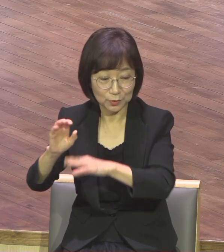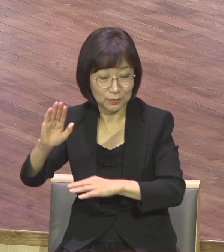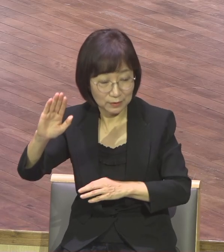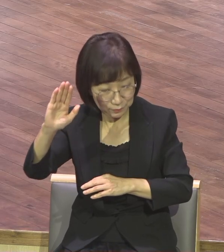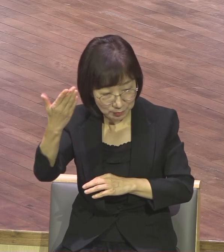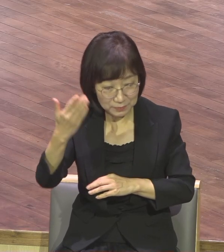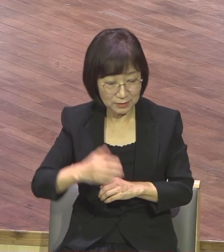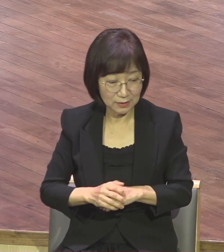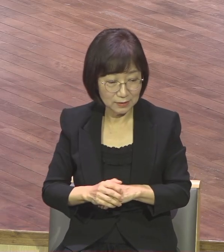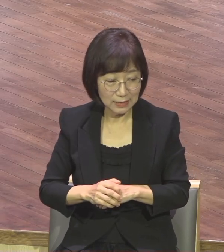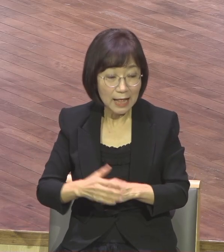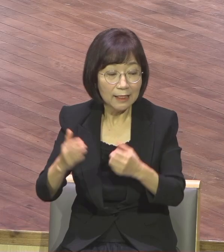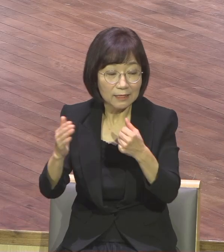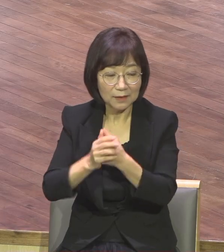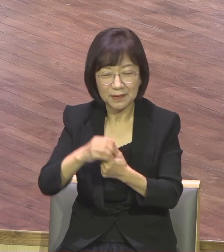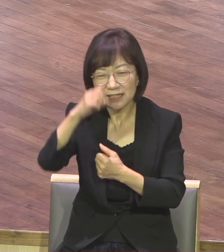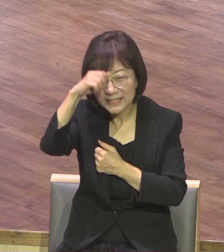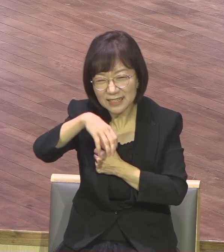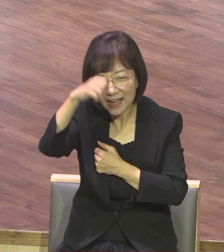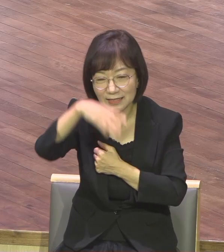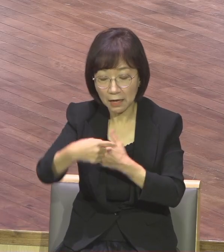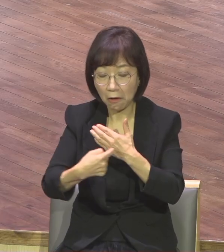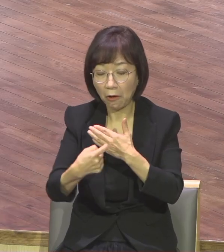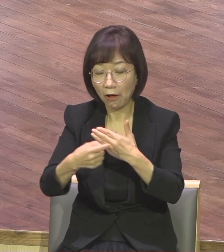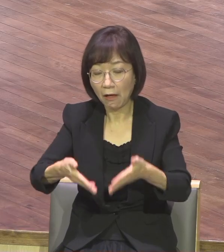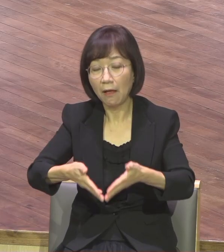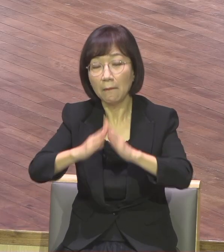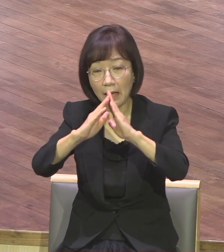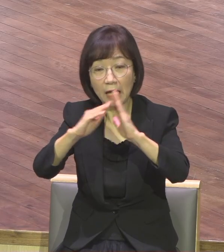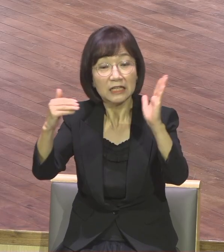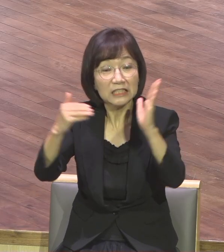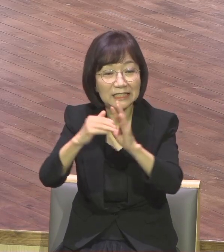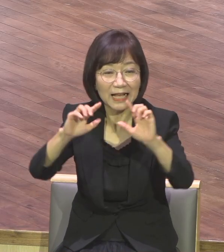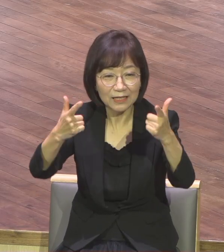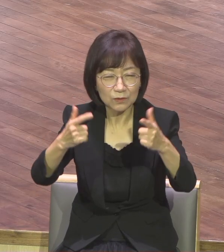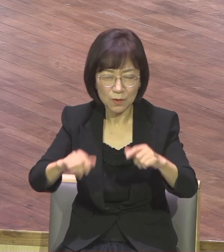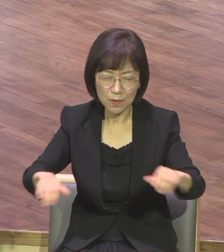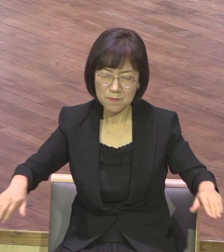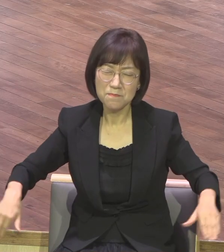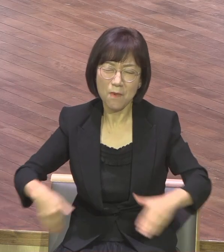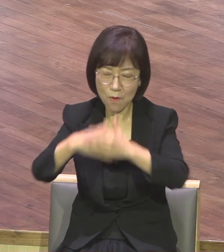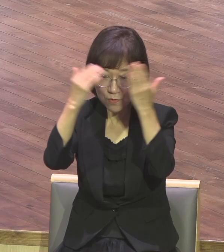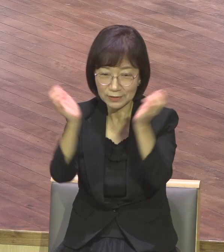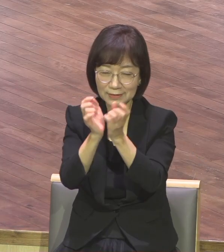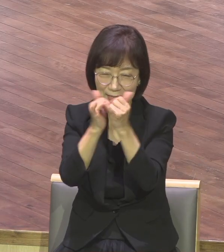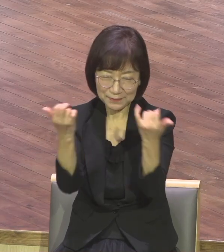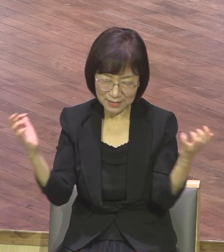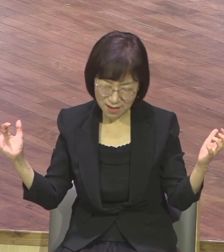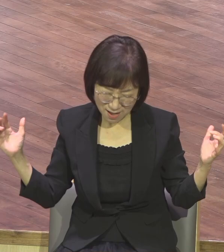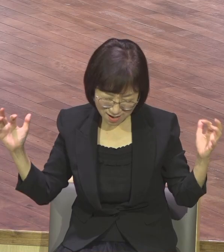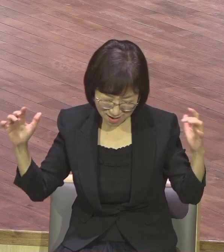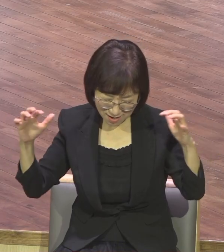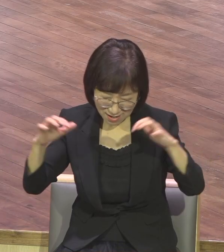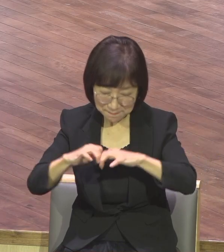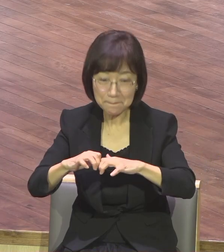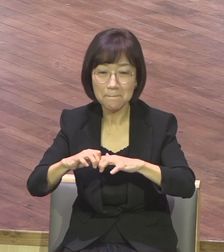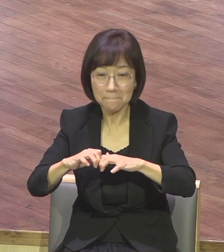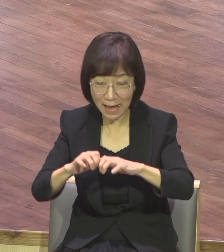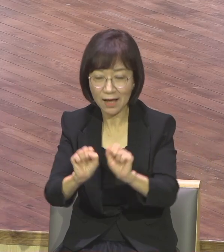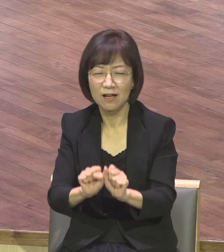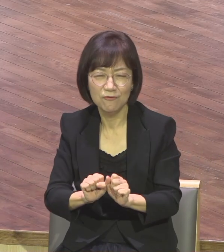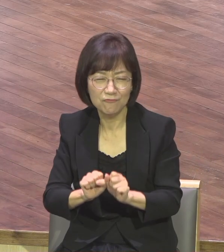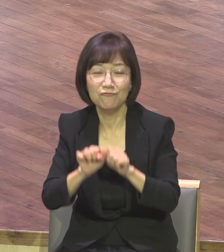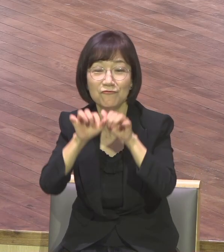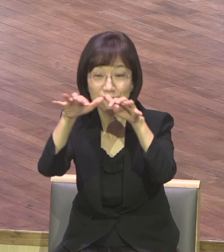그래서 그냥 건물이 아니고 열방이 모여들고 열방으로 흩어지는 전도제자